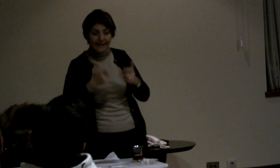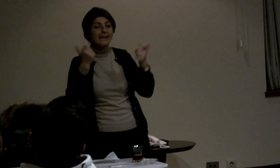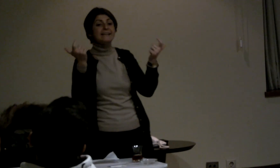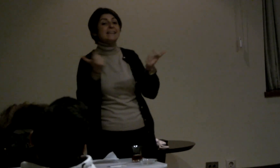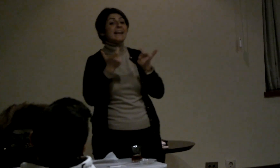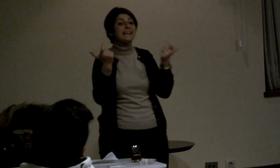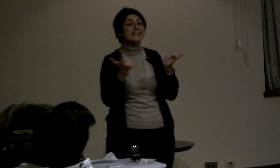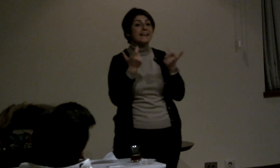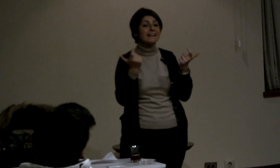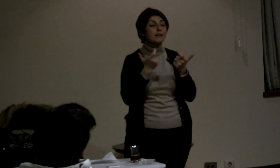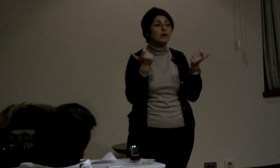Nerede